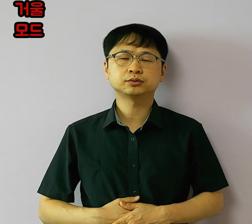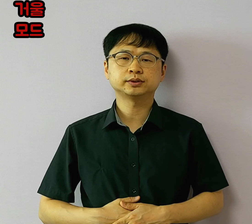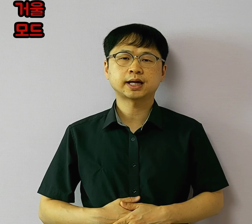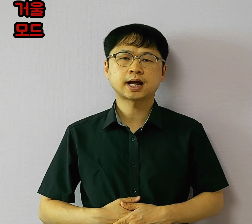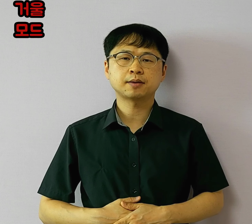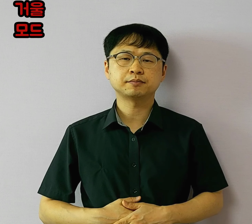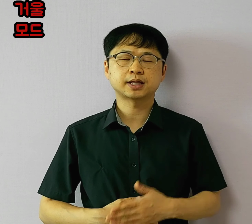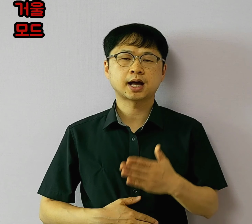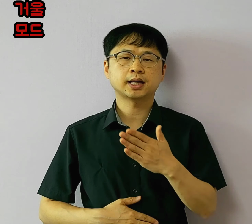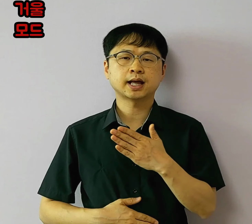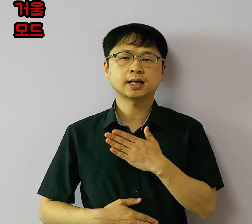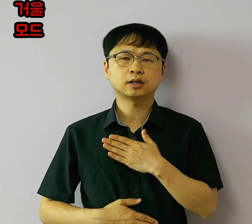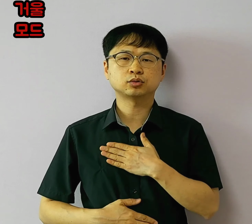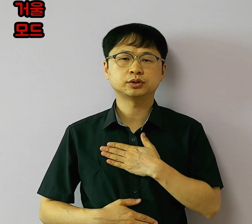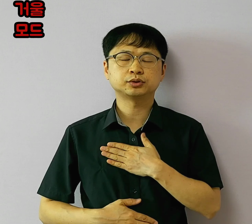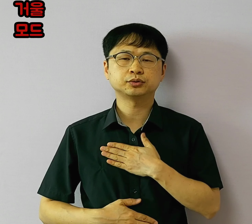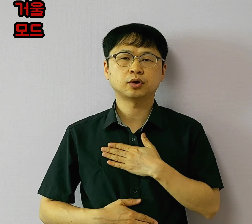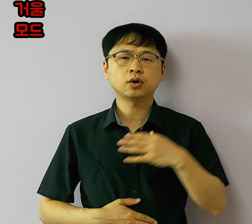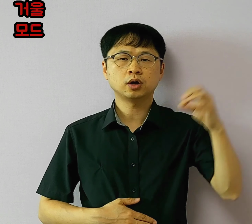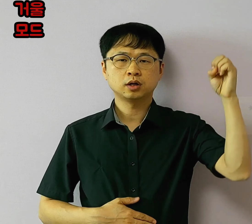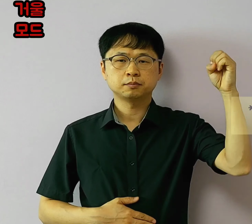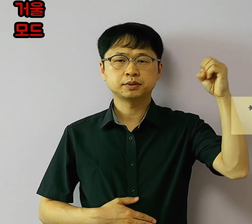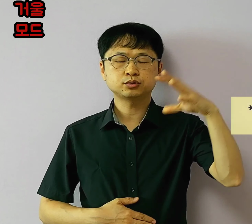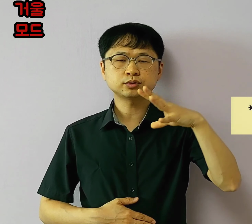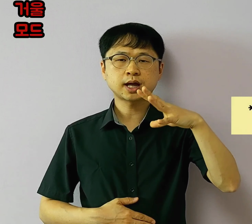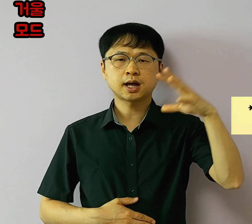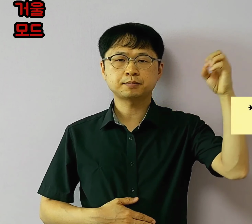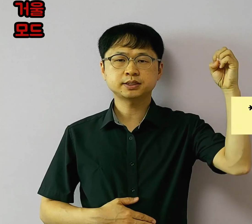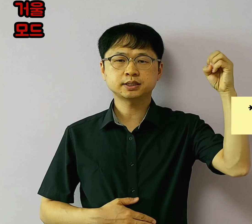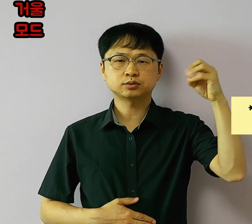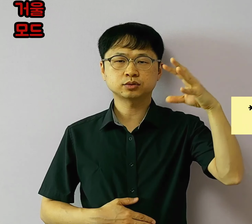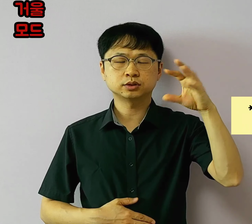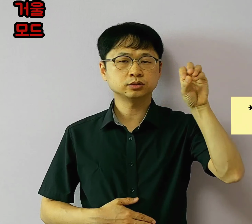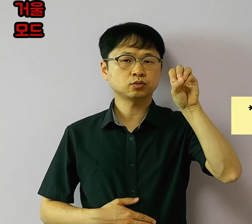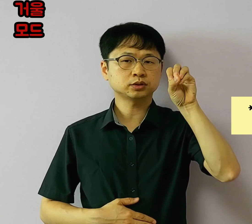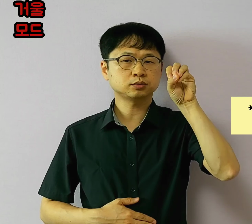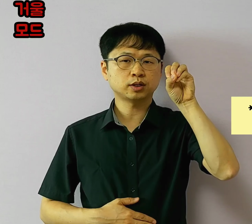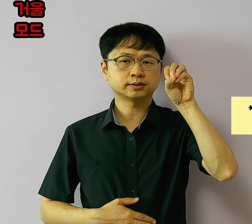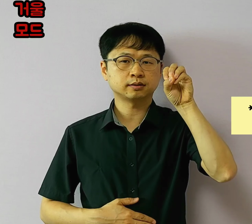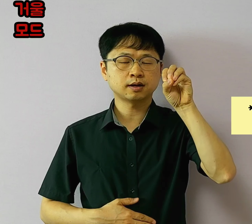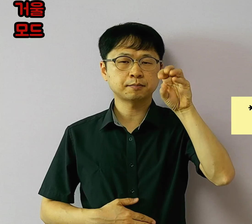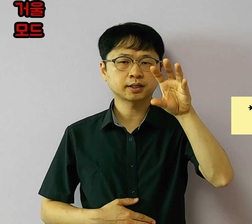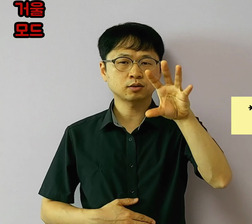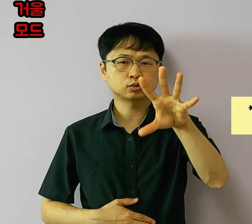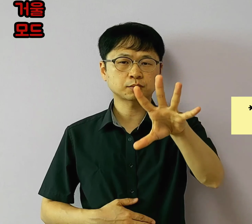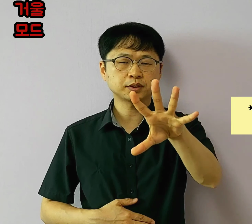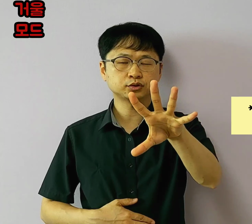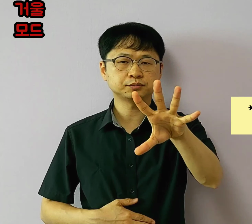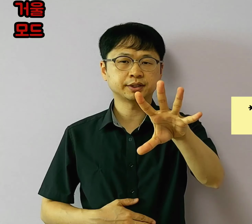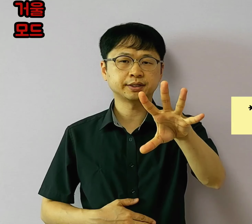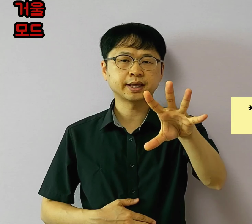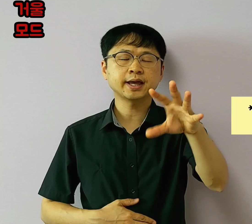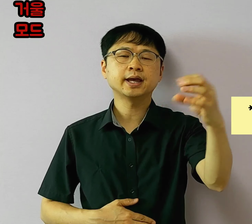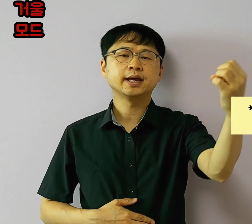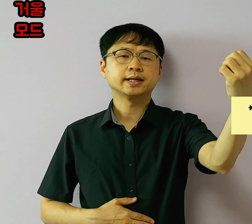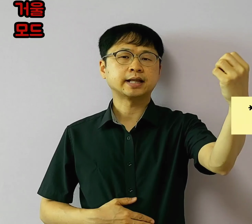비춰준 사람입니다. 나라는 소 해주시고요. 비추다, 빛이라는 소는 손끝을 모아서 한 방향으로 쫙 펴주시면 되는데